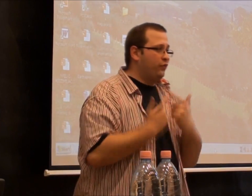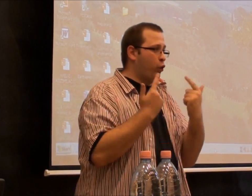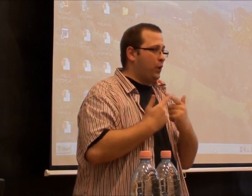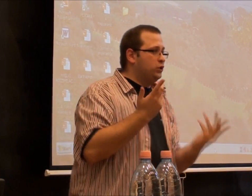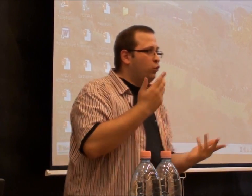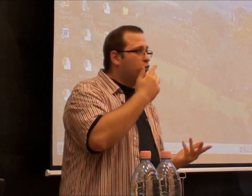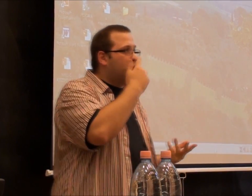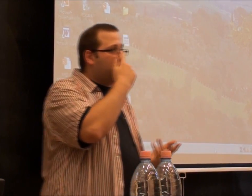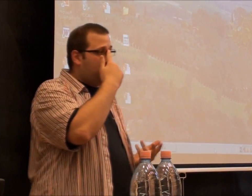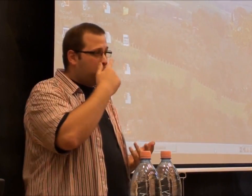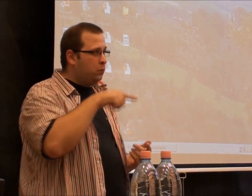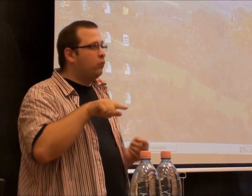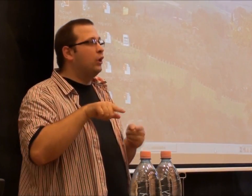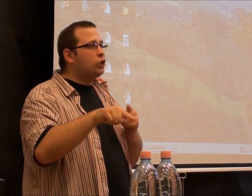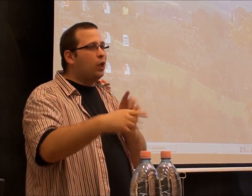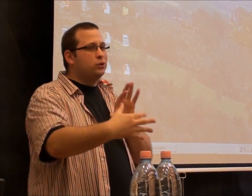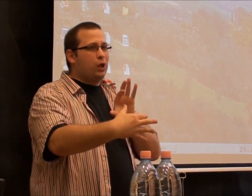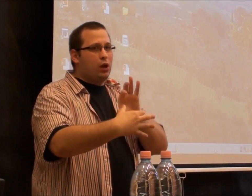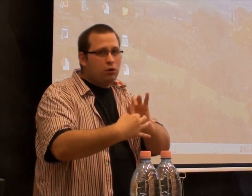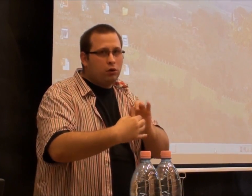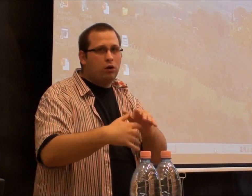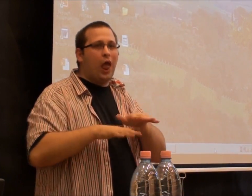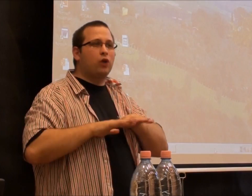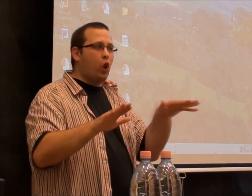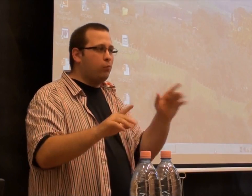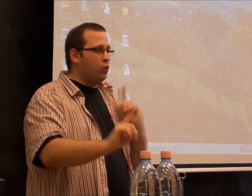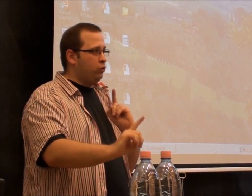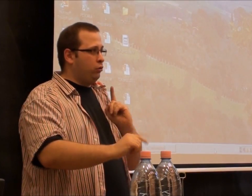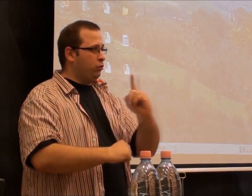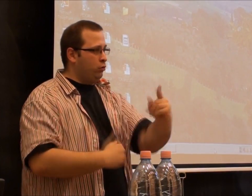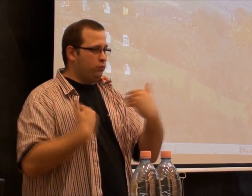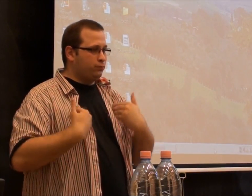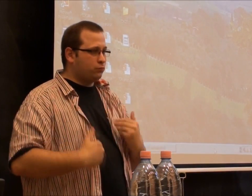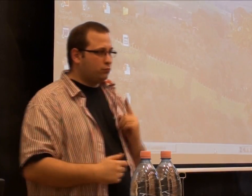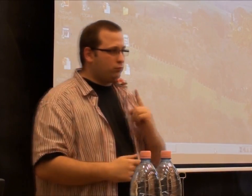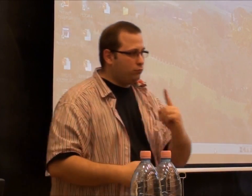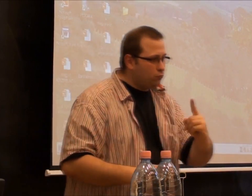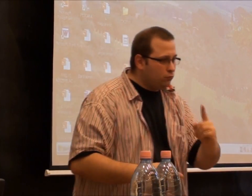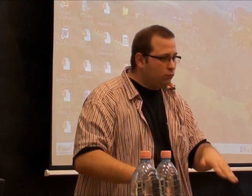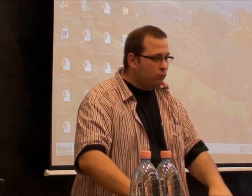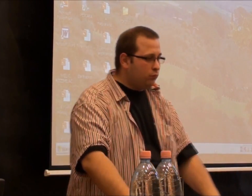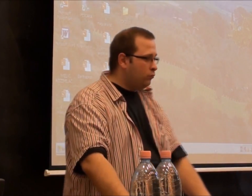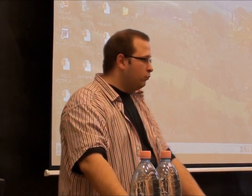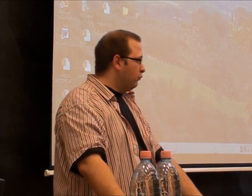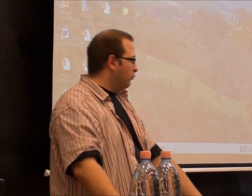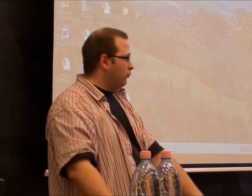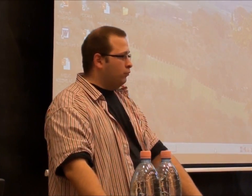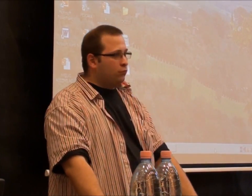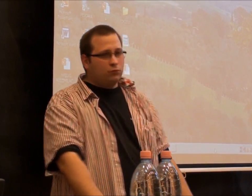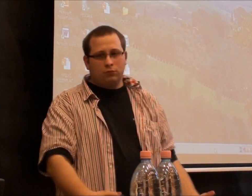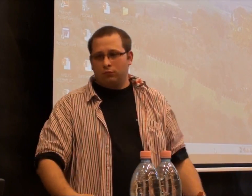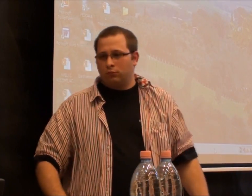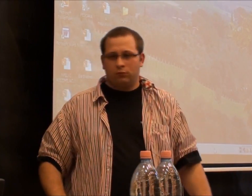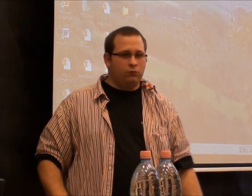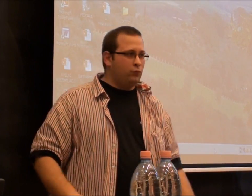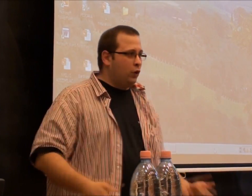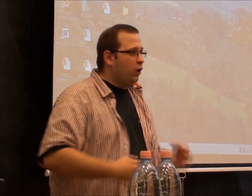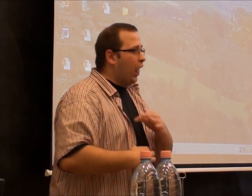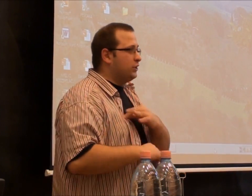kap-e egyáltalán információt a hallgató. És ezzel kapcsolatban általában az én személyes példám az, hogy bizonytalanok